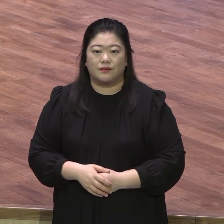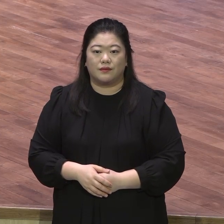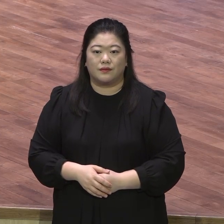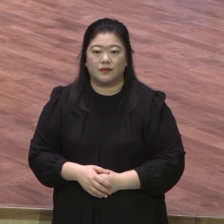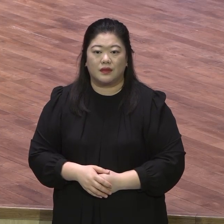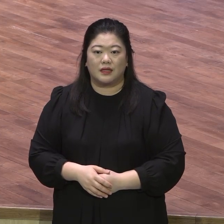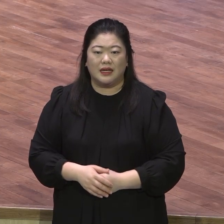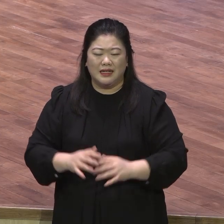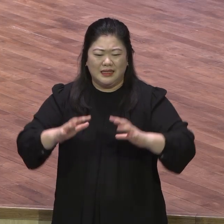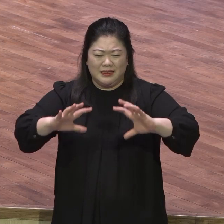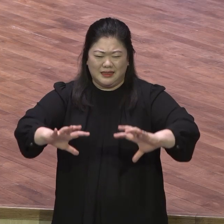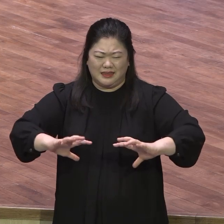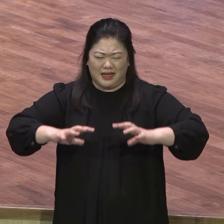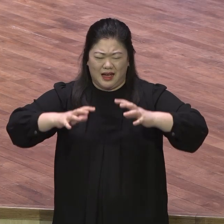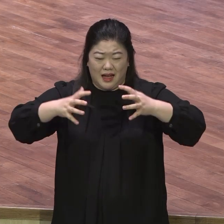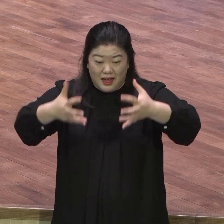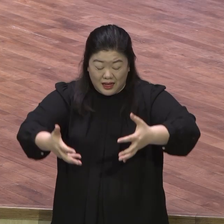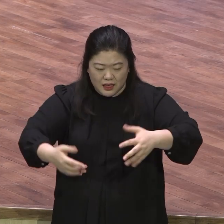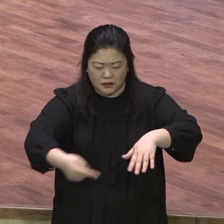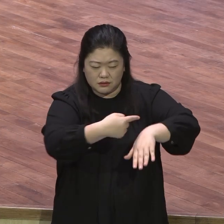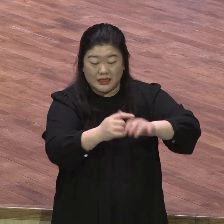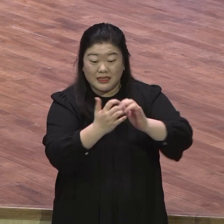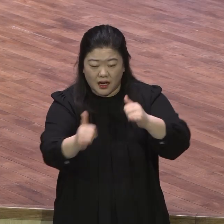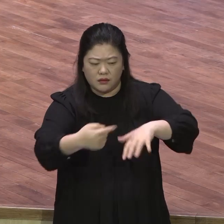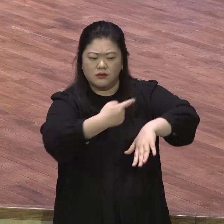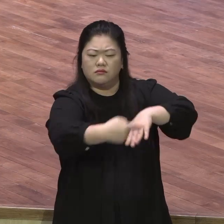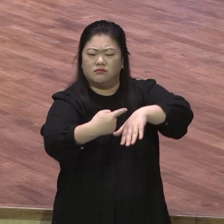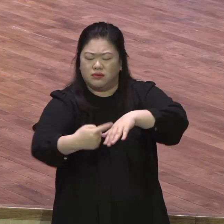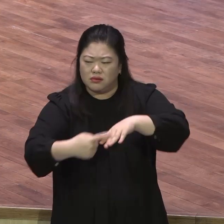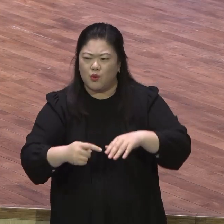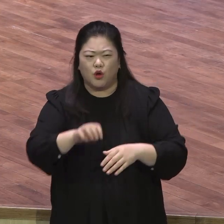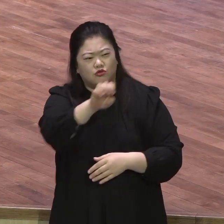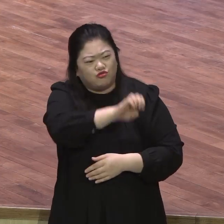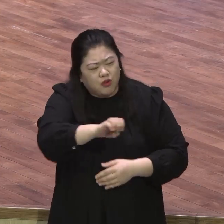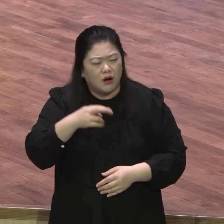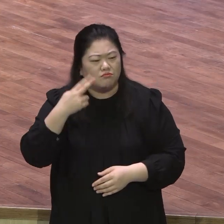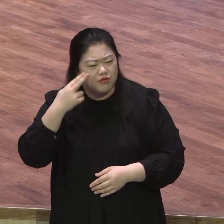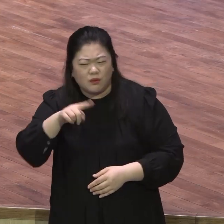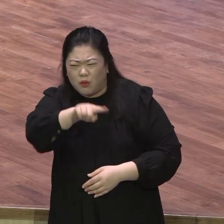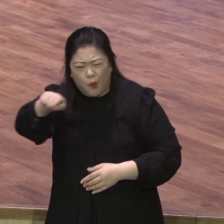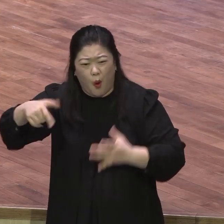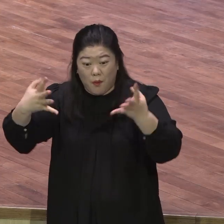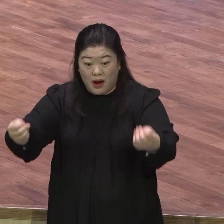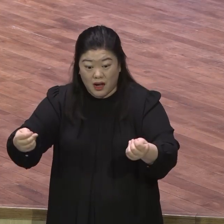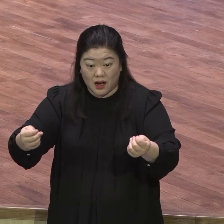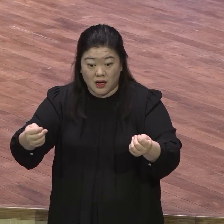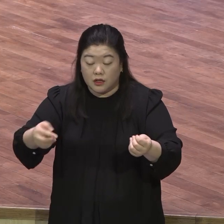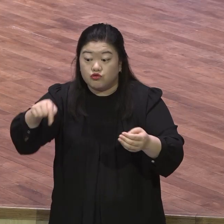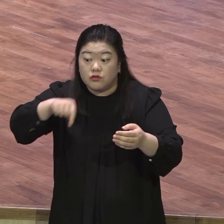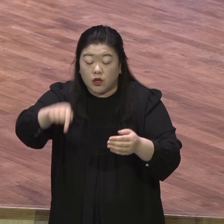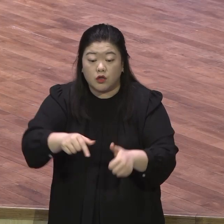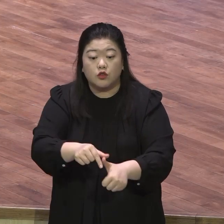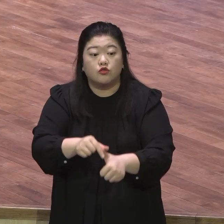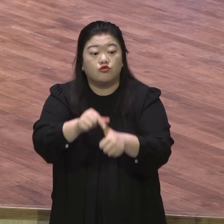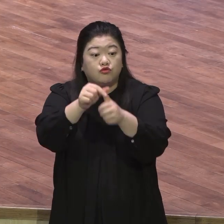종족들이 있는 건 다 구원 못 받았어요. 그런데 선택된 이스라엘 백성만 구원받았어요. 왜?